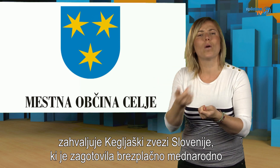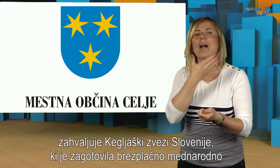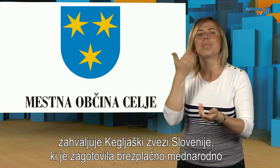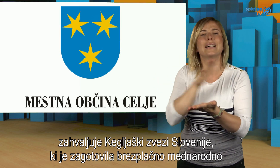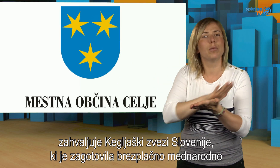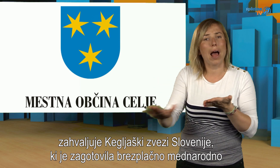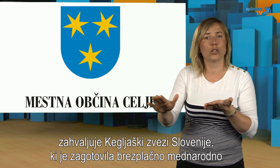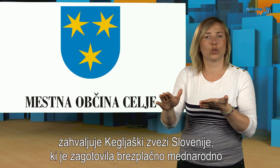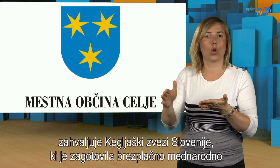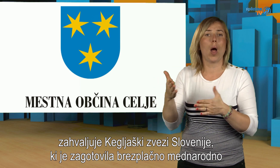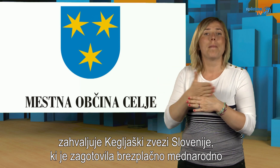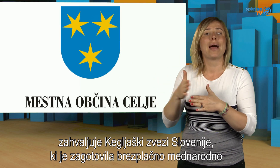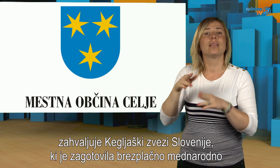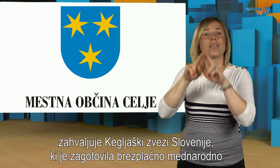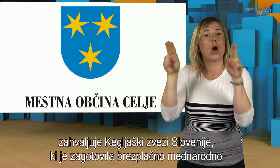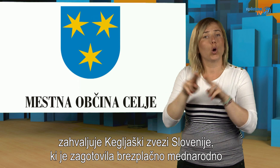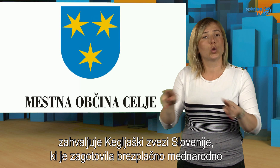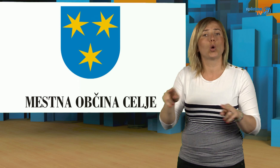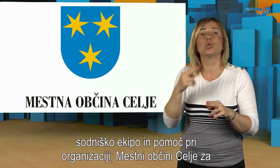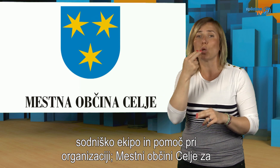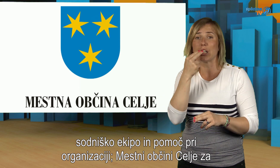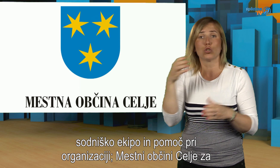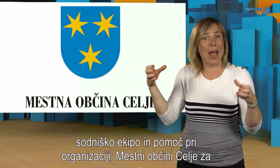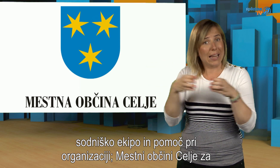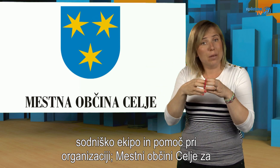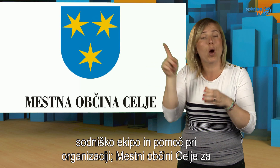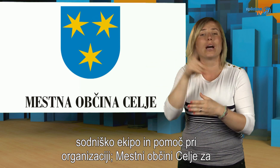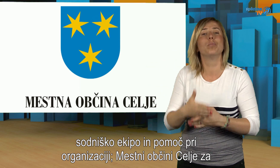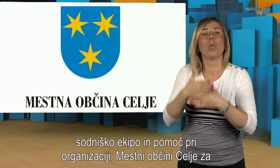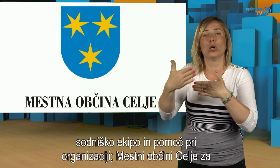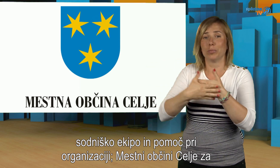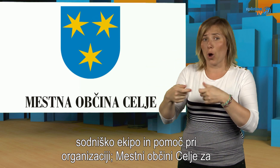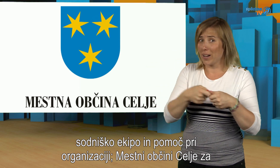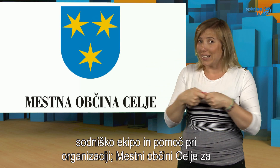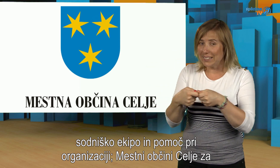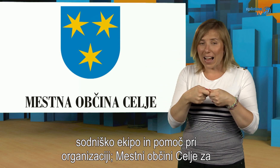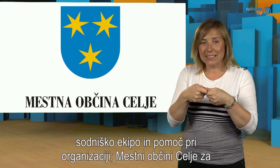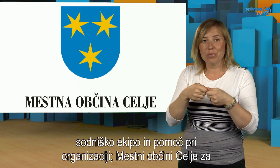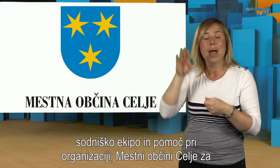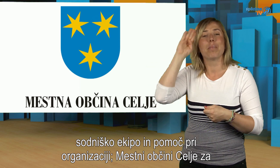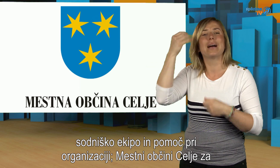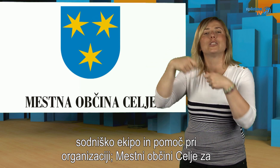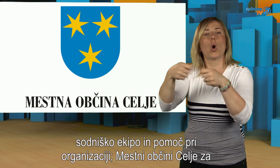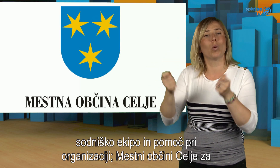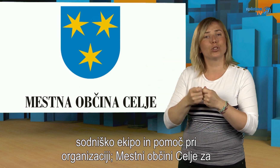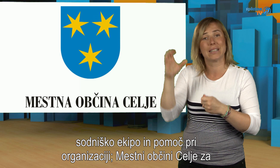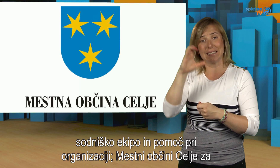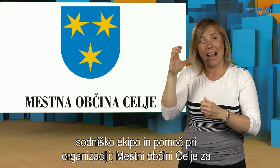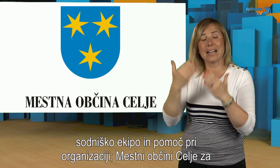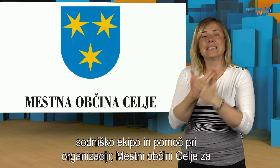brezplačno mednarodno sodniško ekipo in pomoč pri organizaciji, Mestni občini Celje za brezplačno uporabo kegljišča